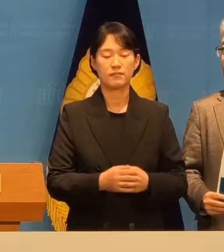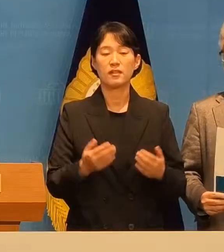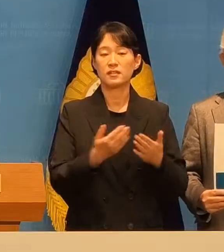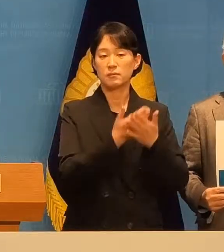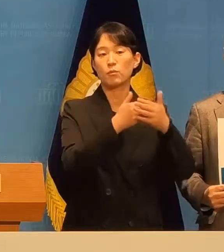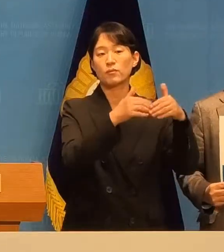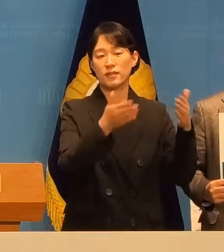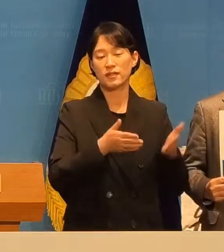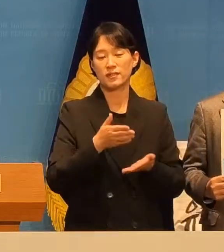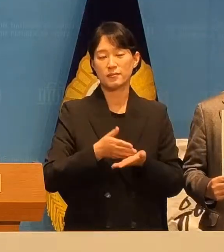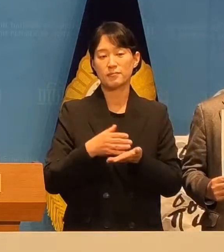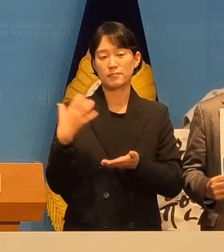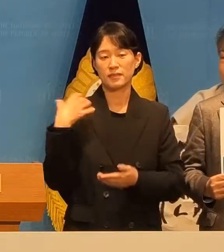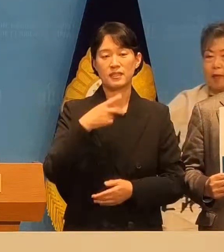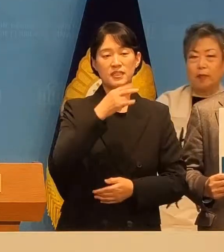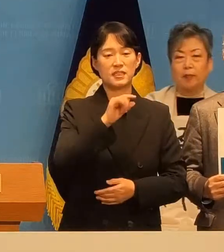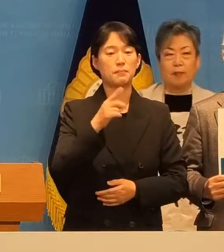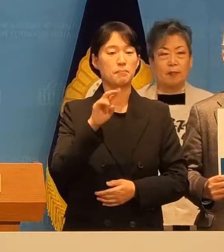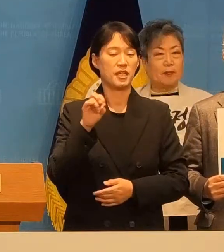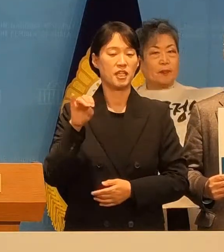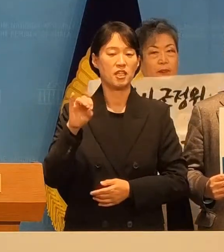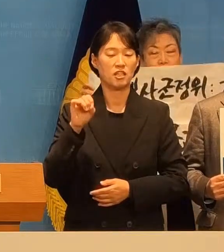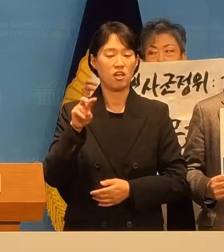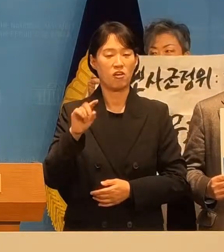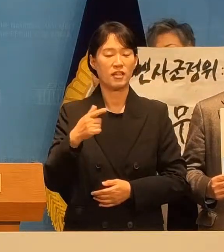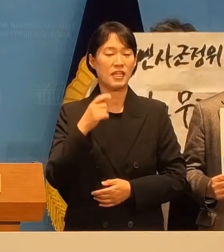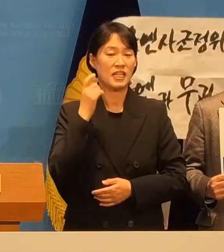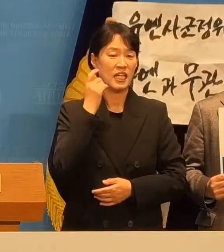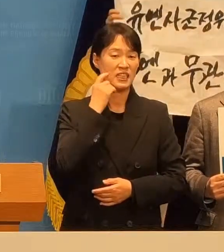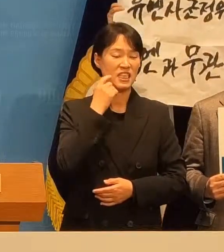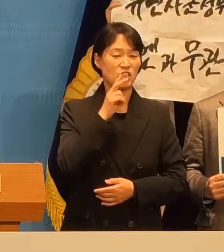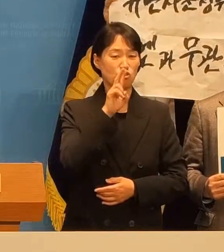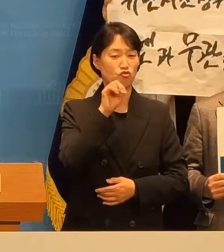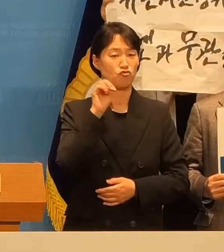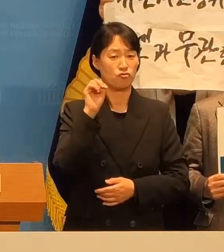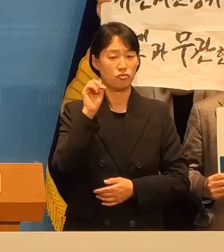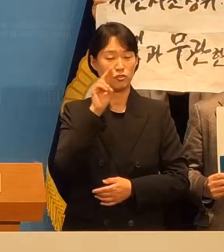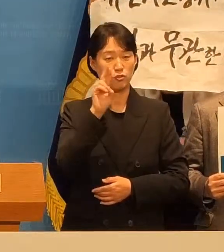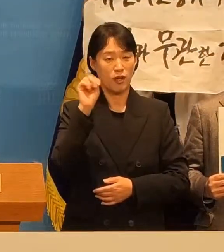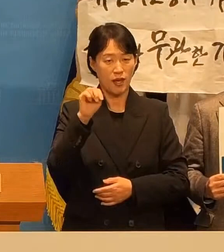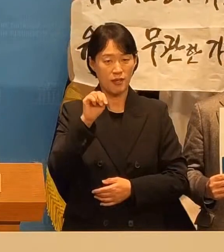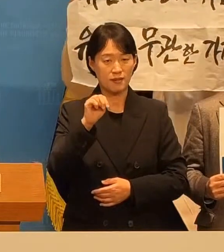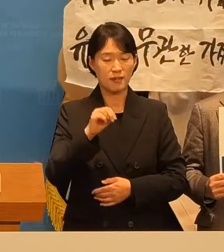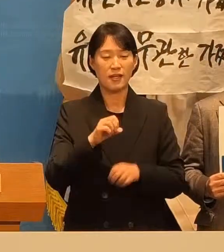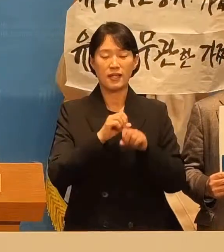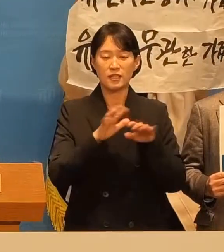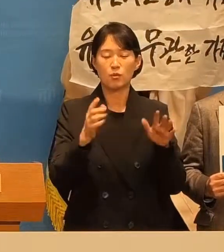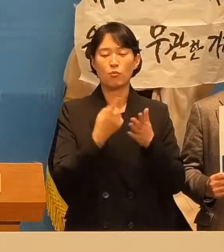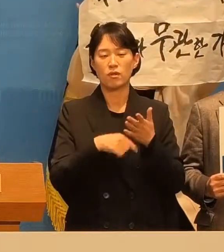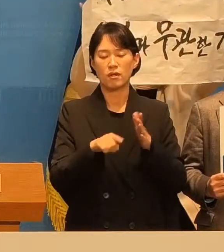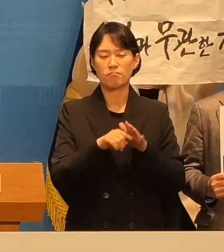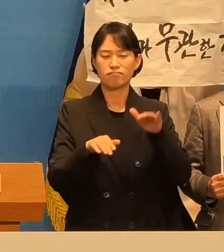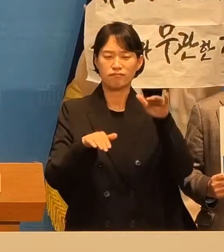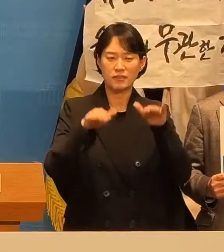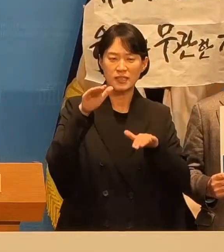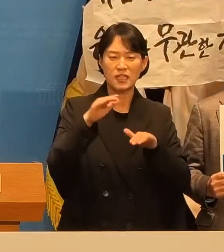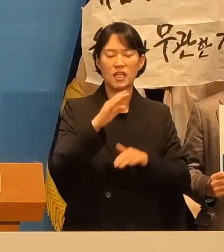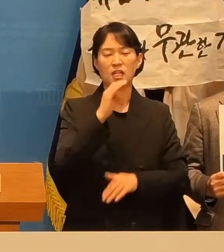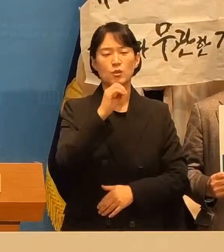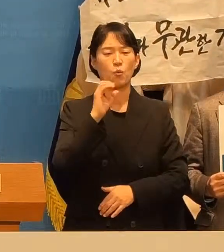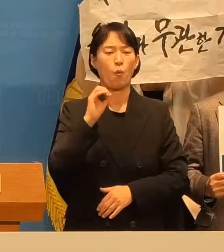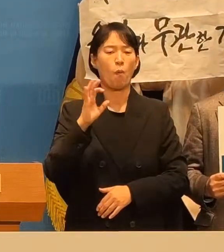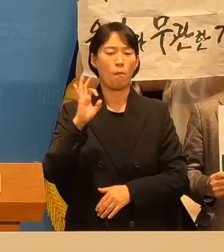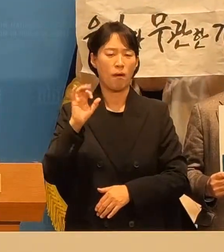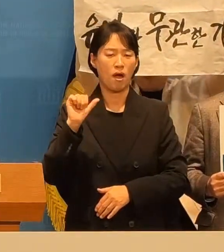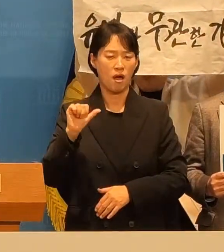진보당 대변인 신미연입니다. 가짜 유엔사 해체를 위한 국제 캠페인 불평등한 한미 소파 개정 국민연대의